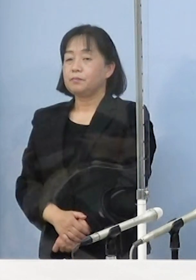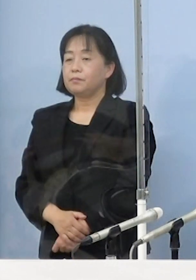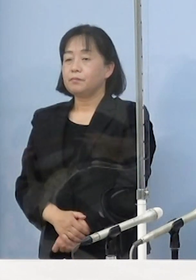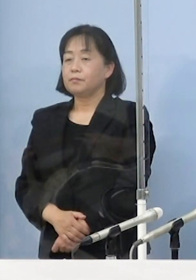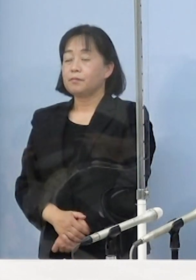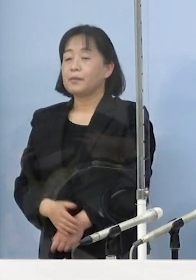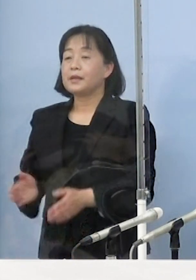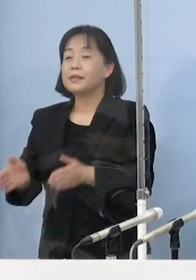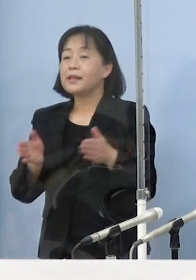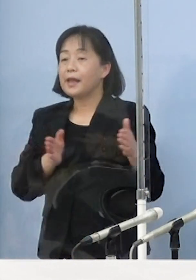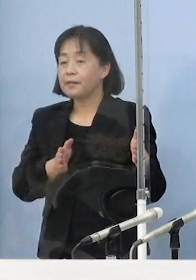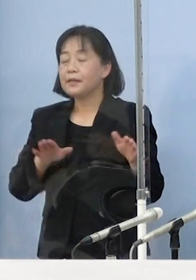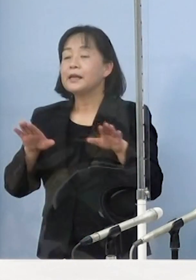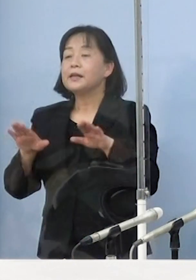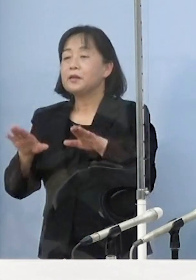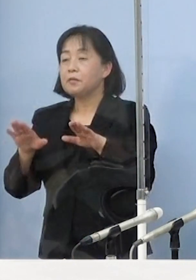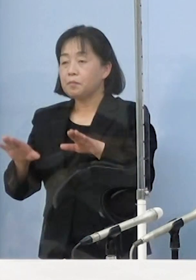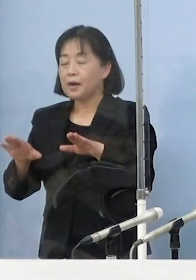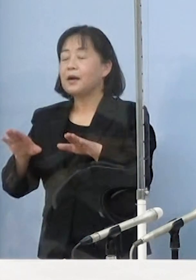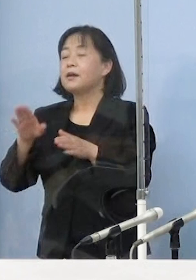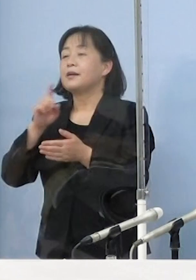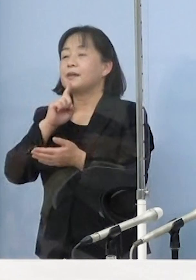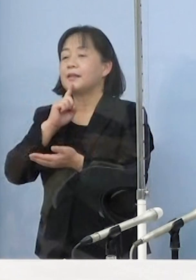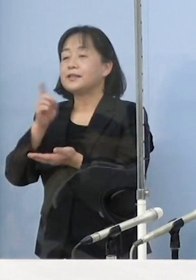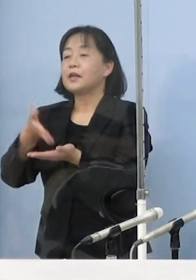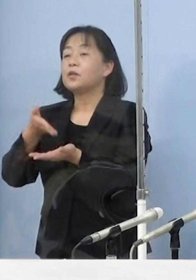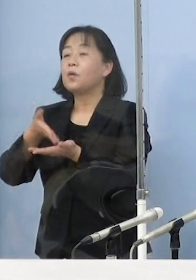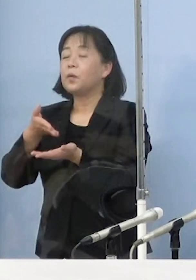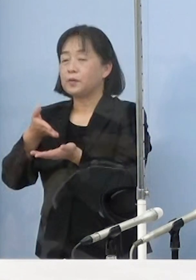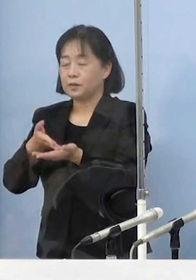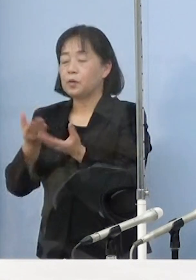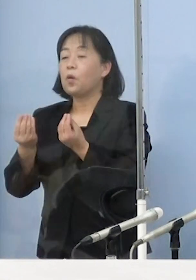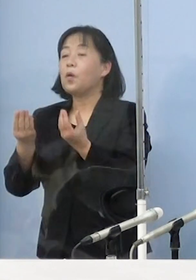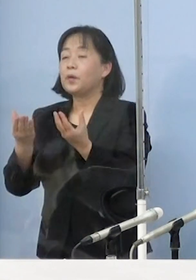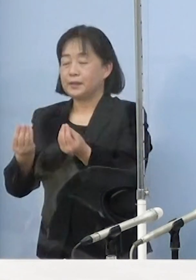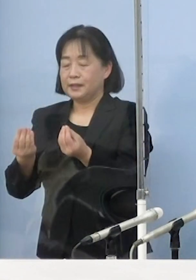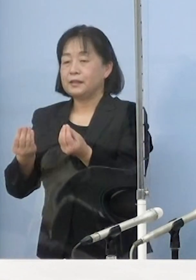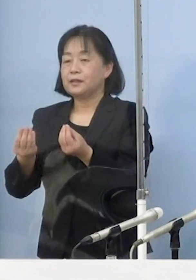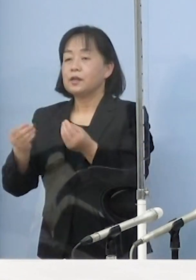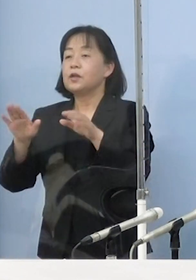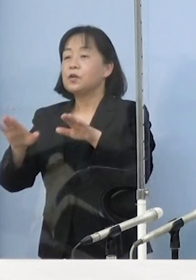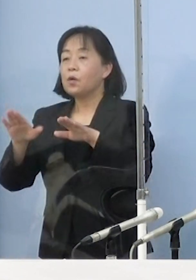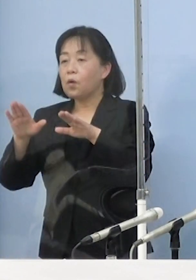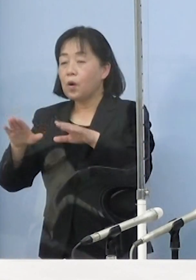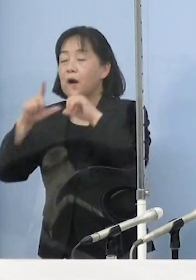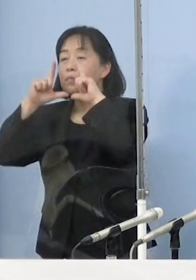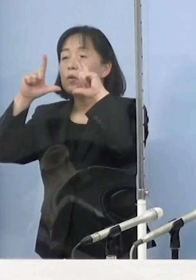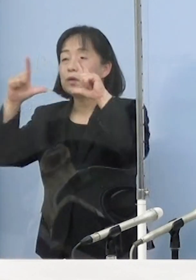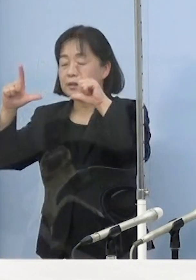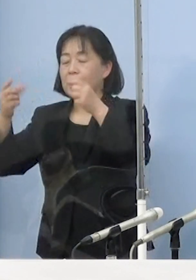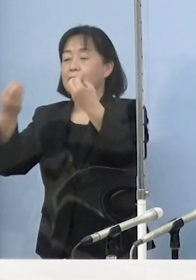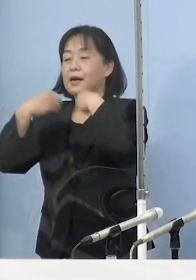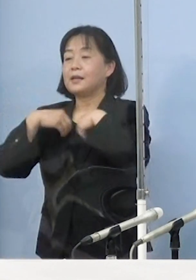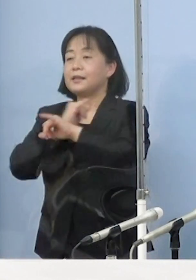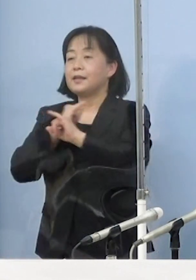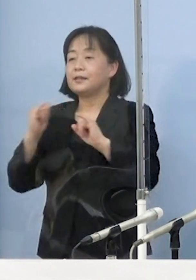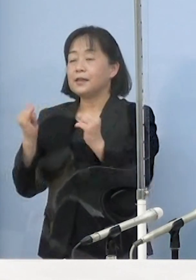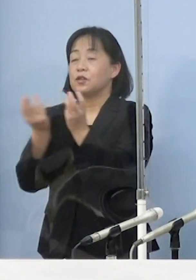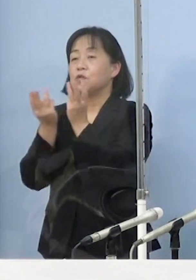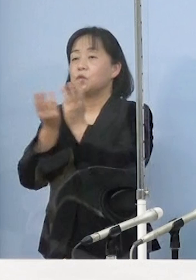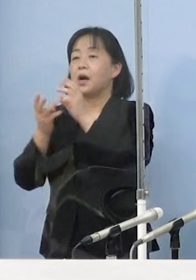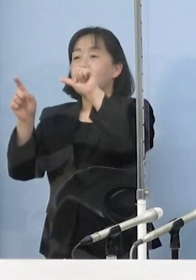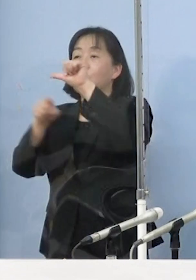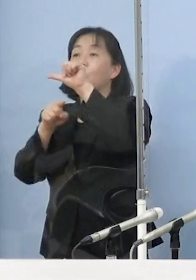さて、今ほども申し上げたとおり、本日発表した感染者数5名となり、6日連続